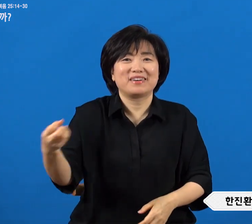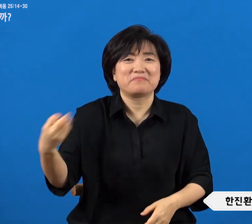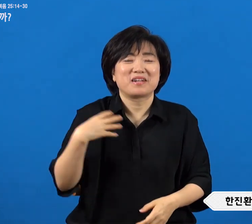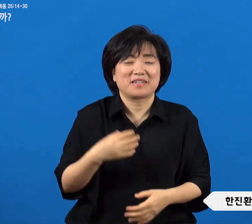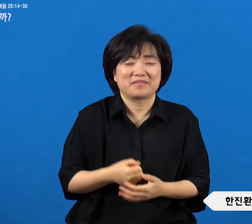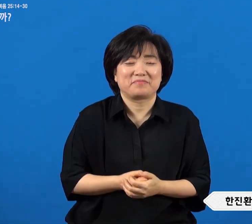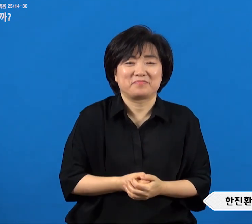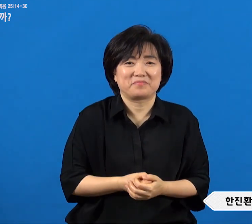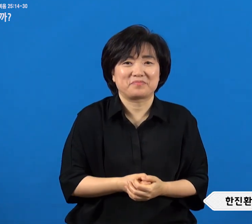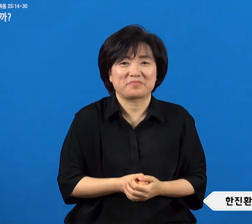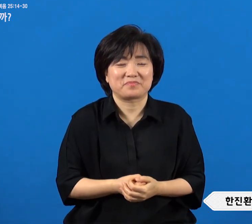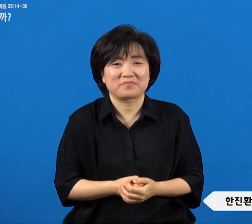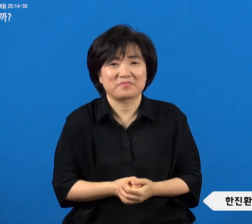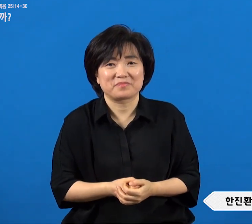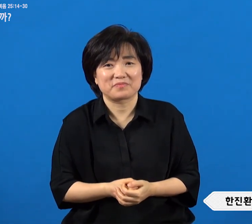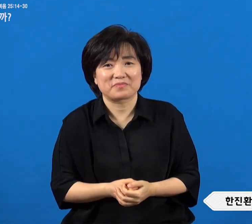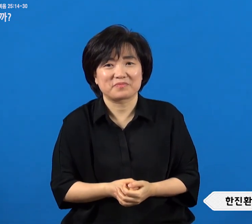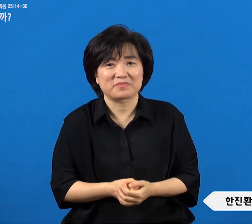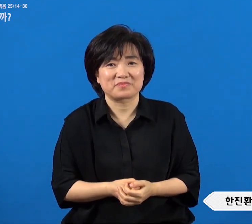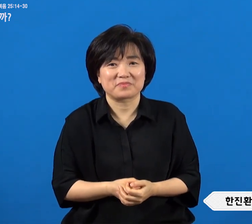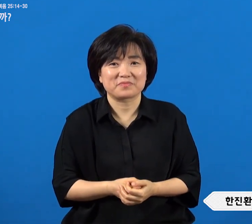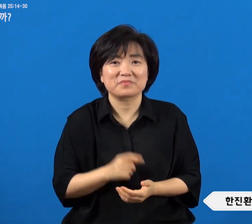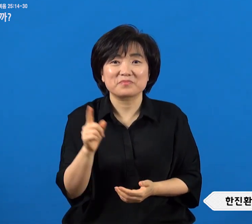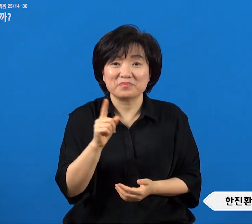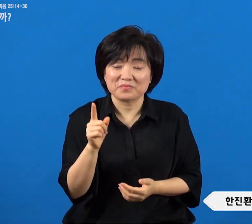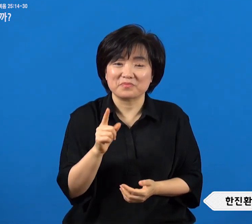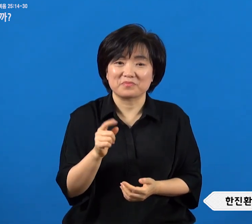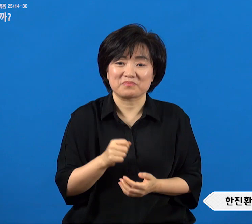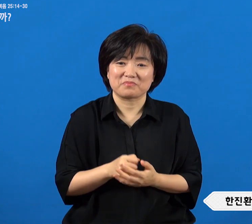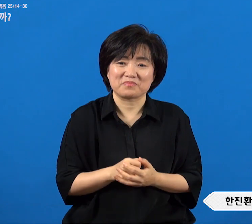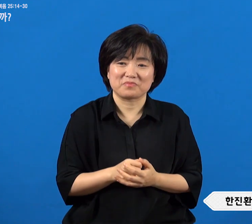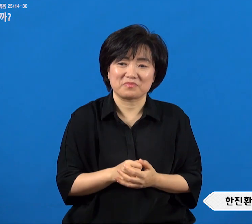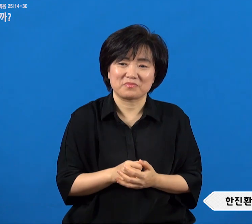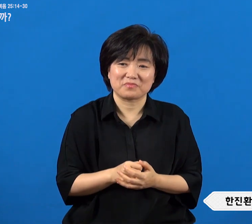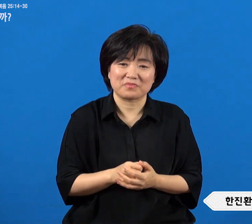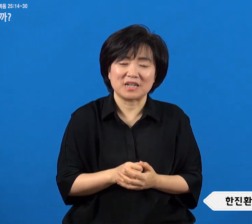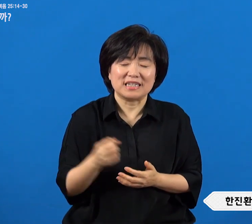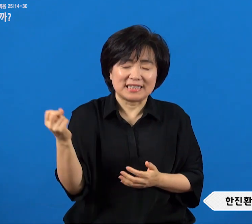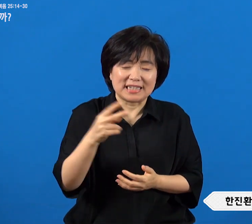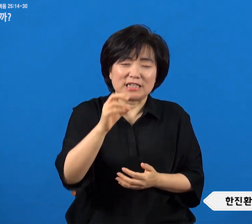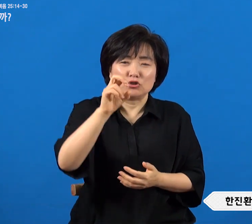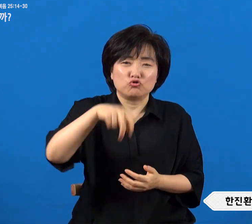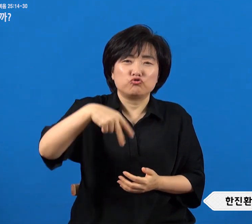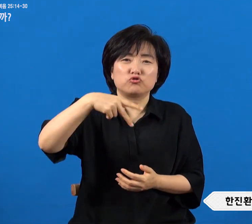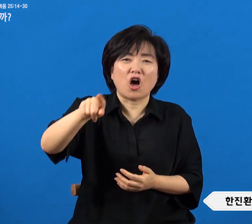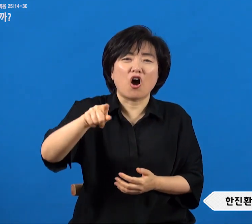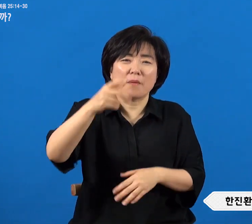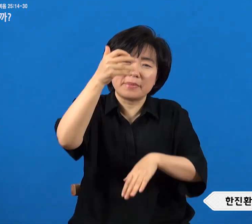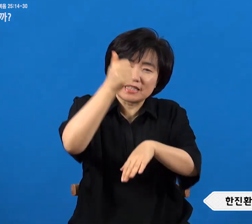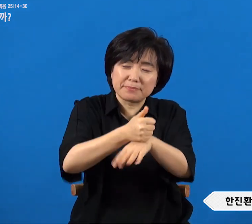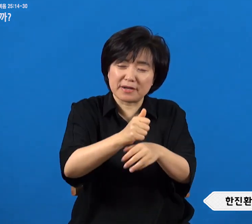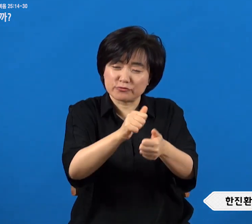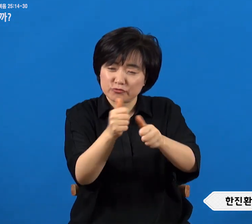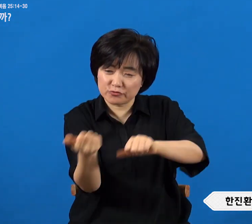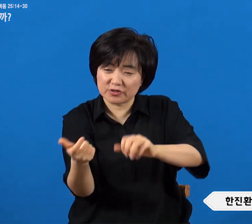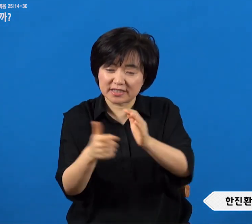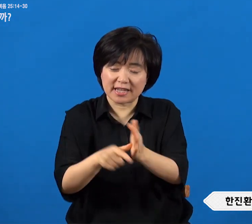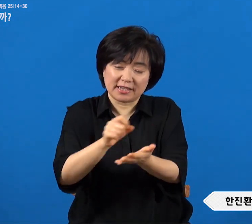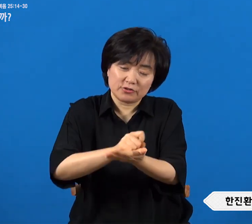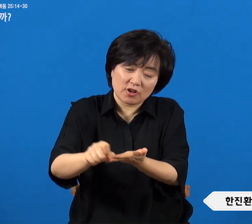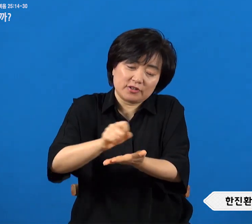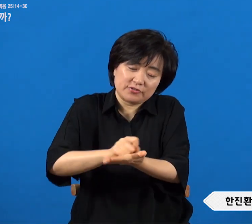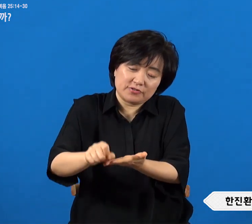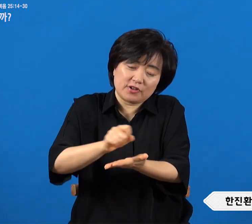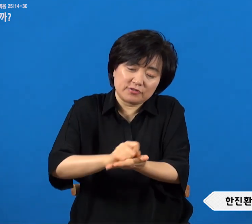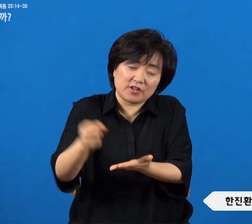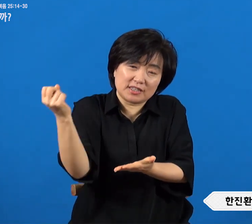있고, 또 그냥 자주 이제 유서를 새로 쓰다 보니까 죽음에 대한 공포도 이제